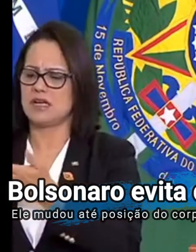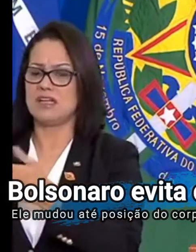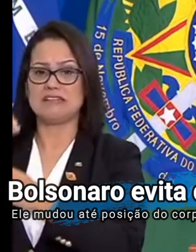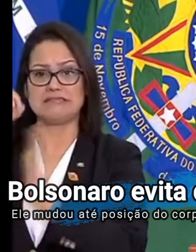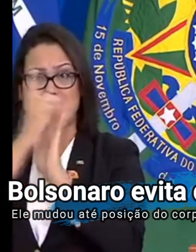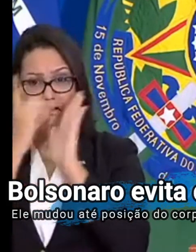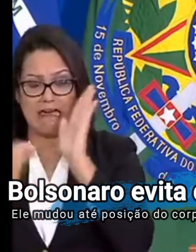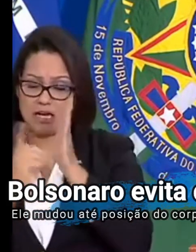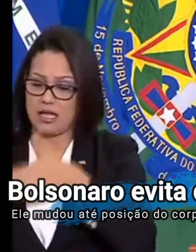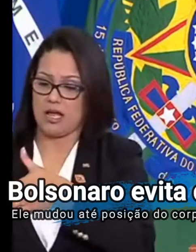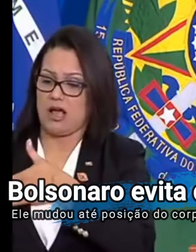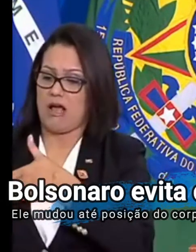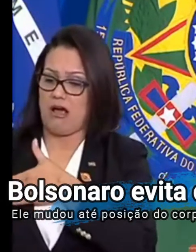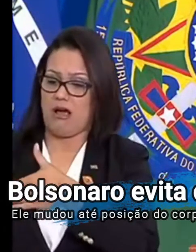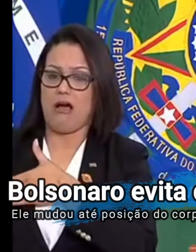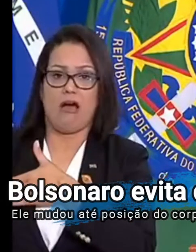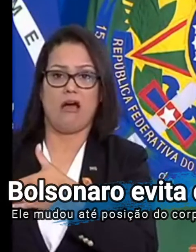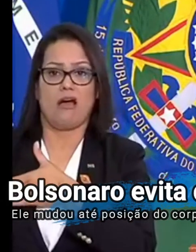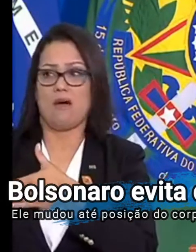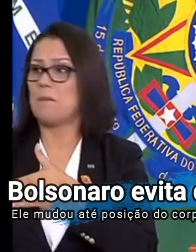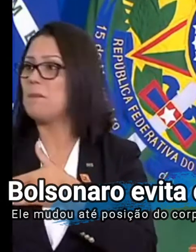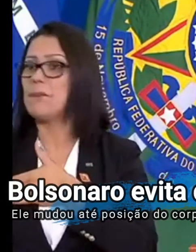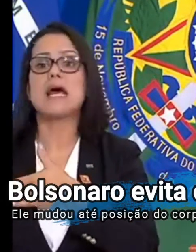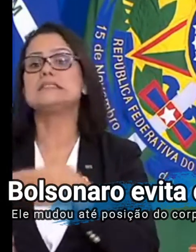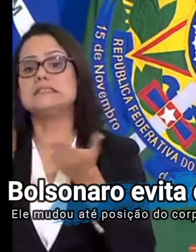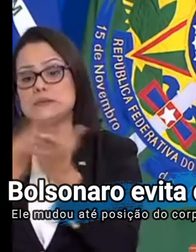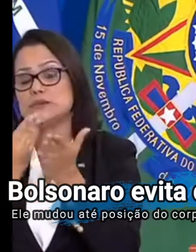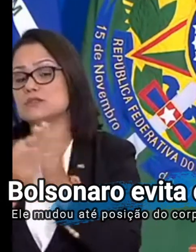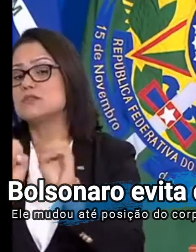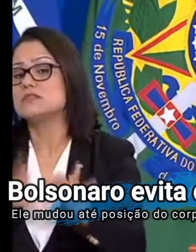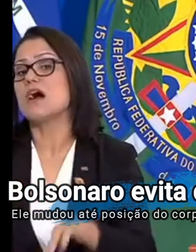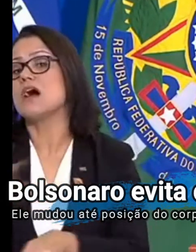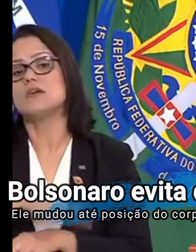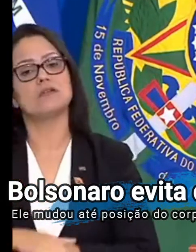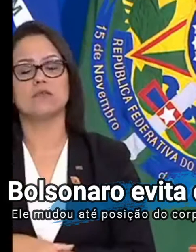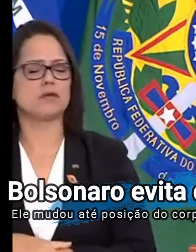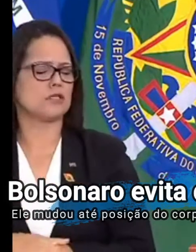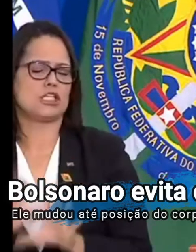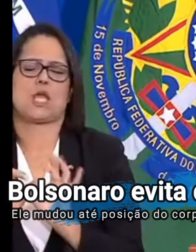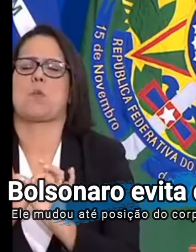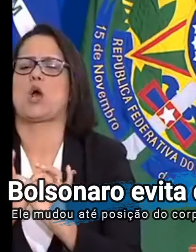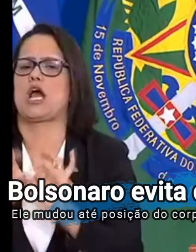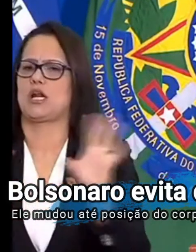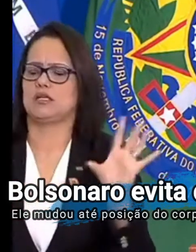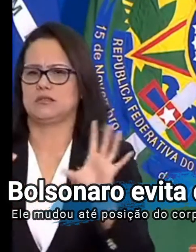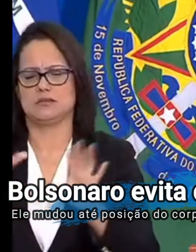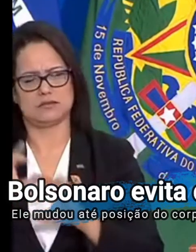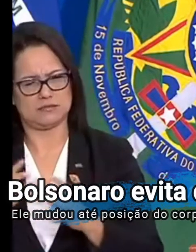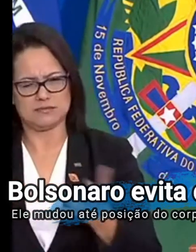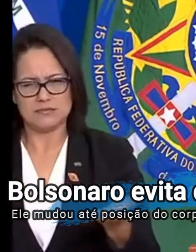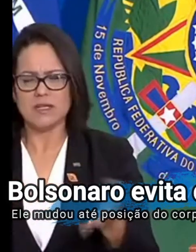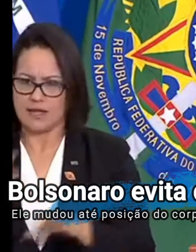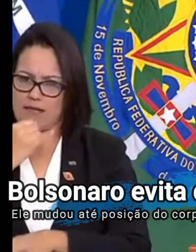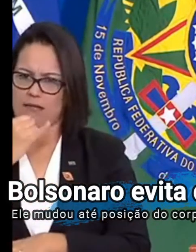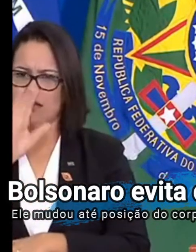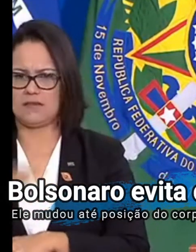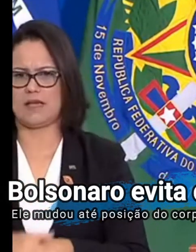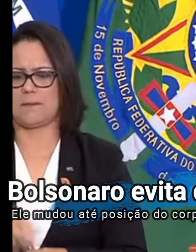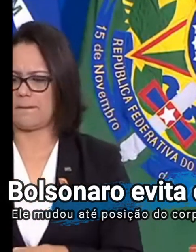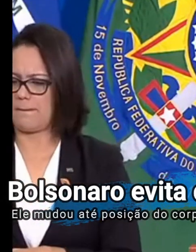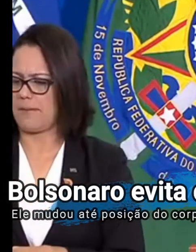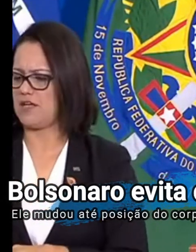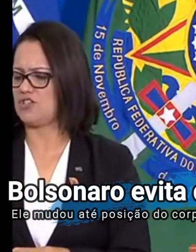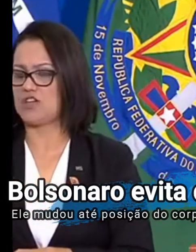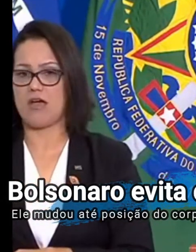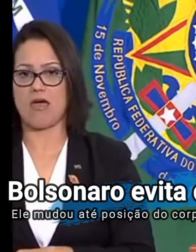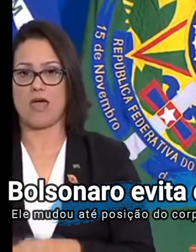décadas democratizou se o ensino é igual um candidato à pgr